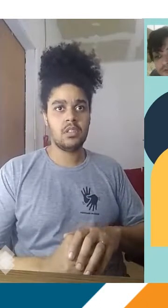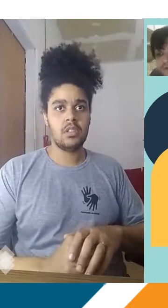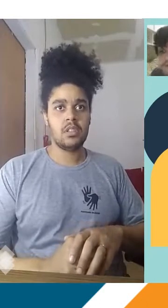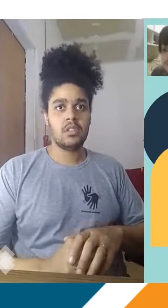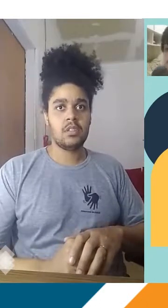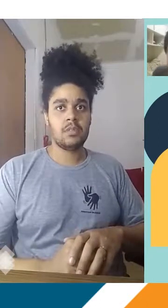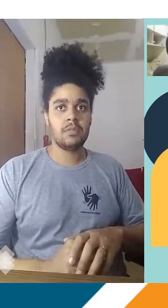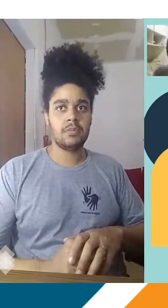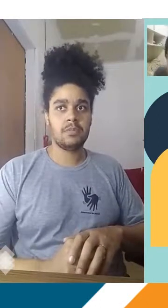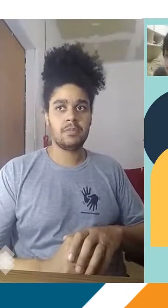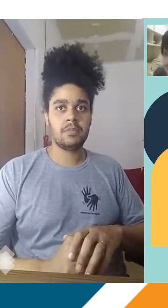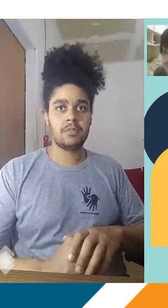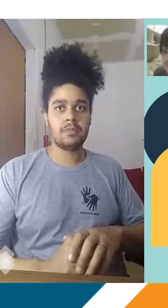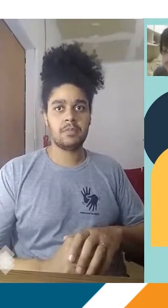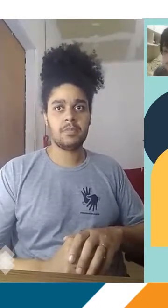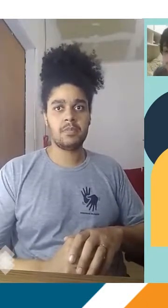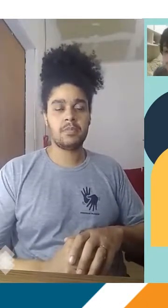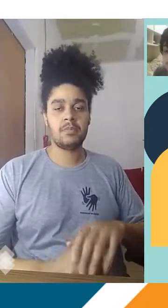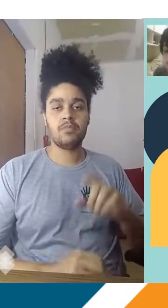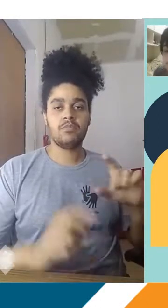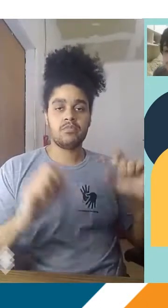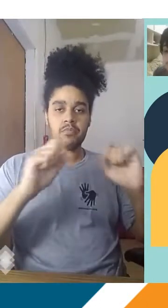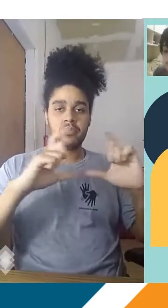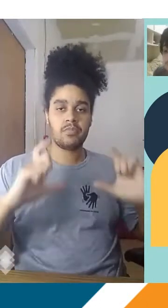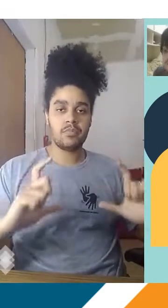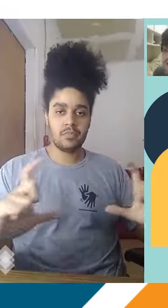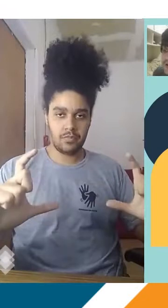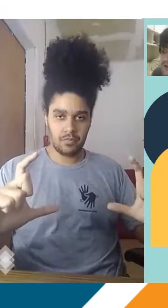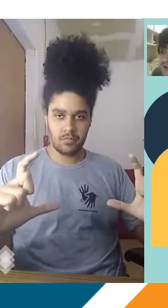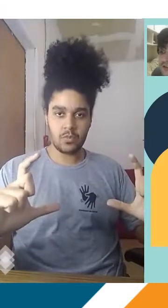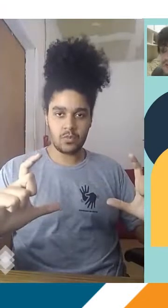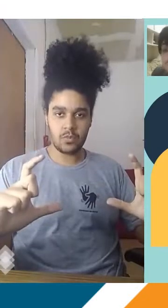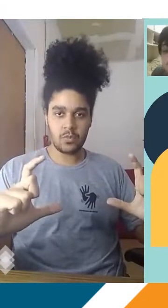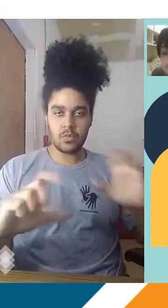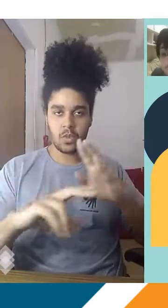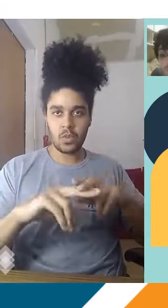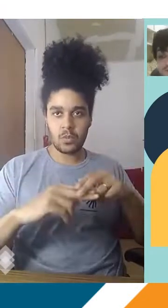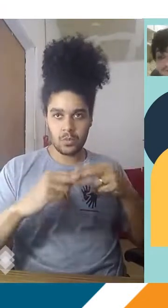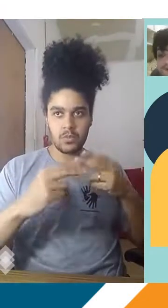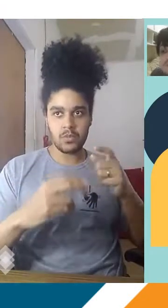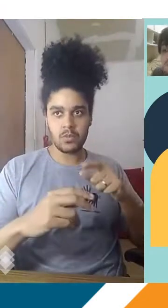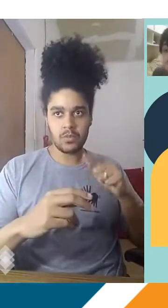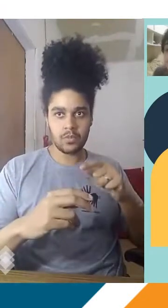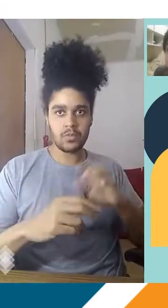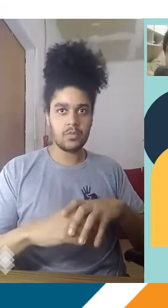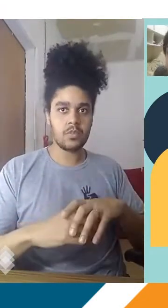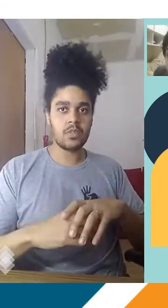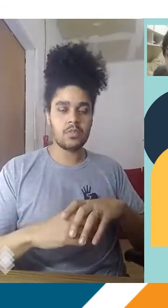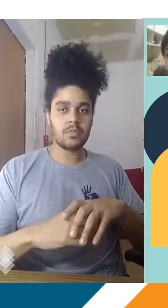infraestrutura adequada, sem nenhum tipo de diálogo com os procedimentos teóricos da ciência e ainda com um currículo engessado na